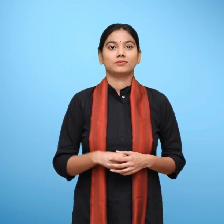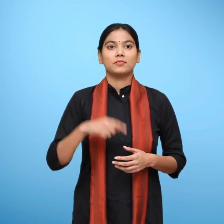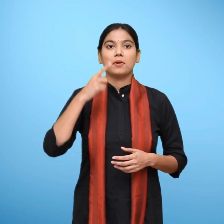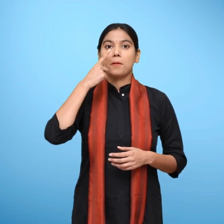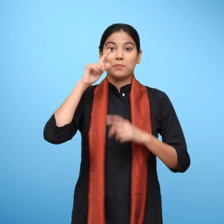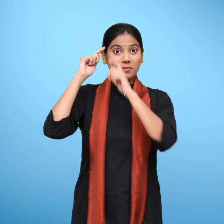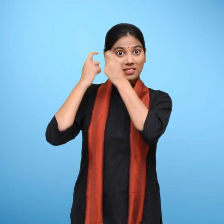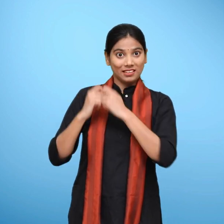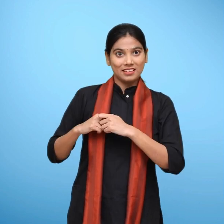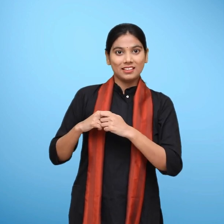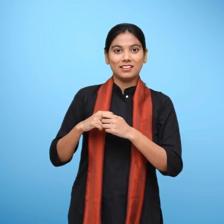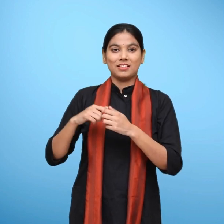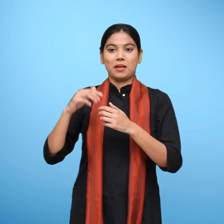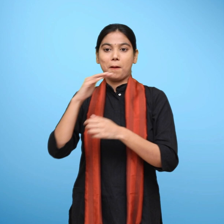मीना उसे गिनती सिखाती